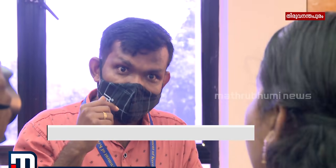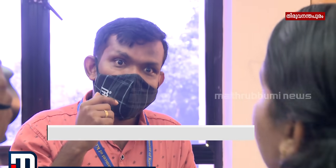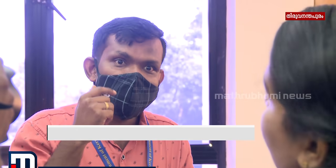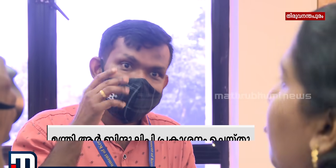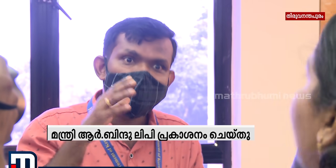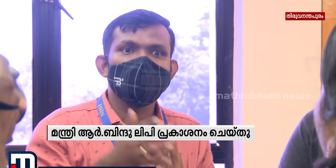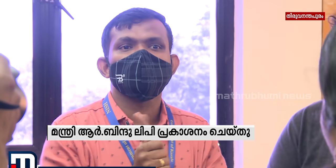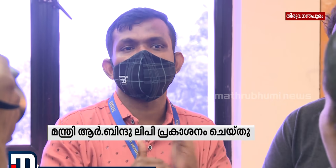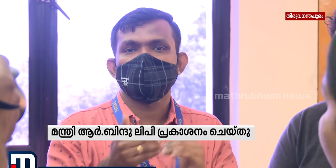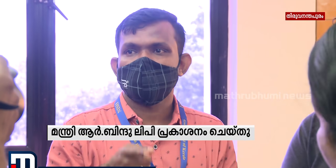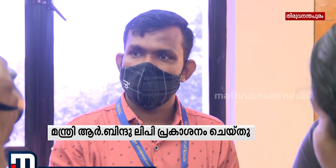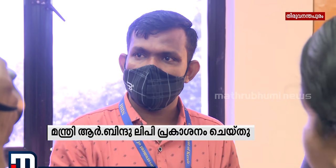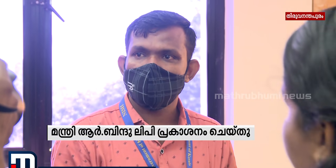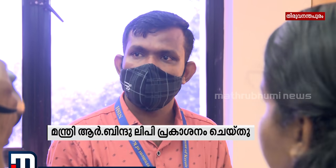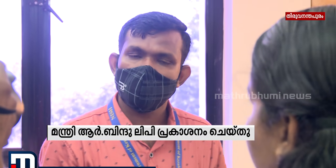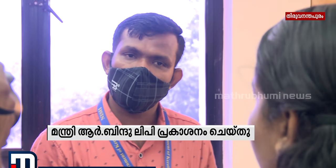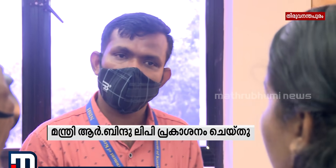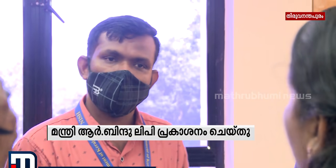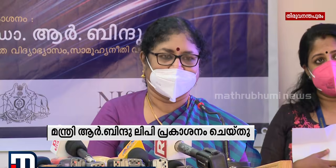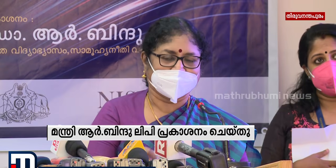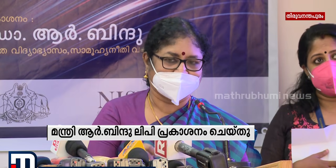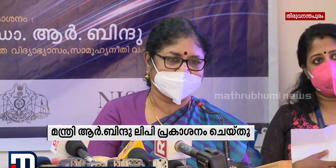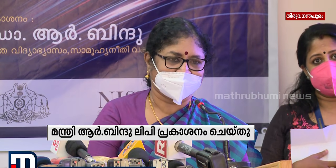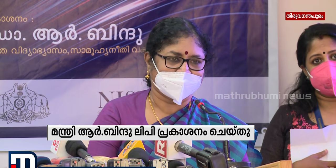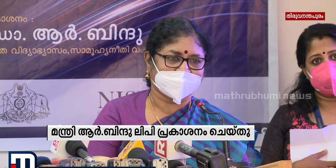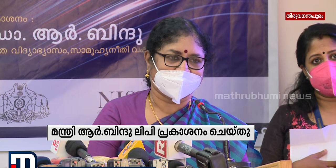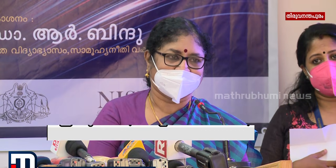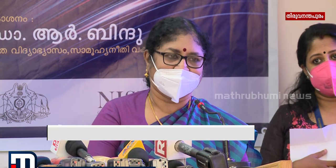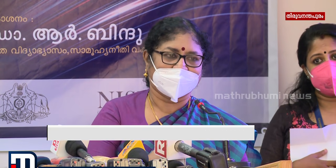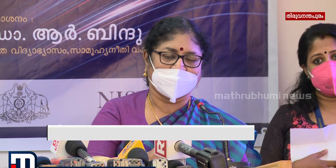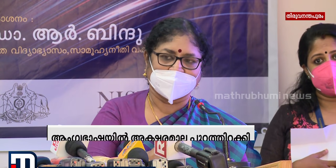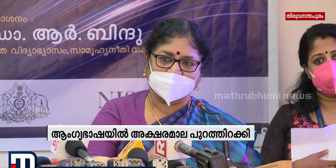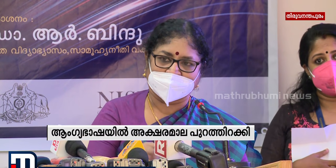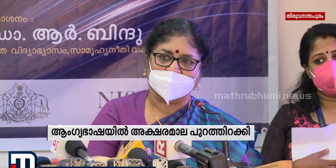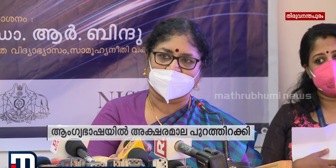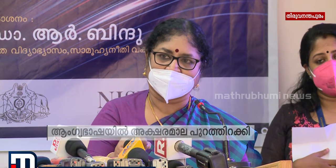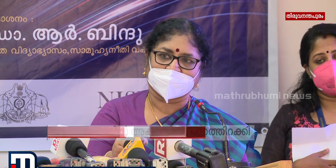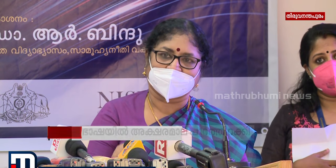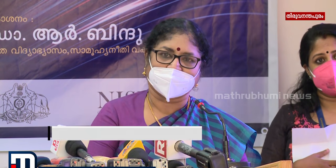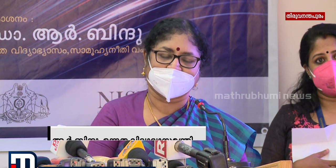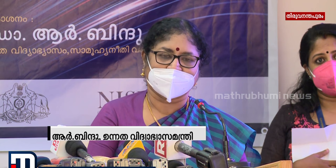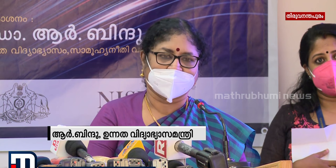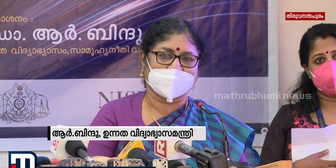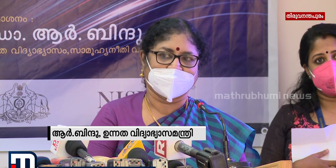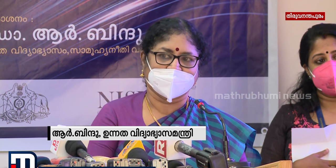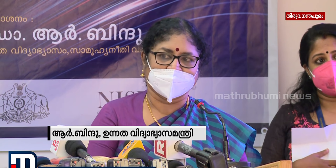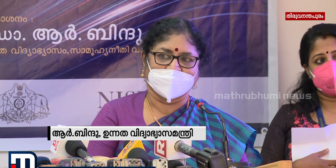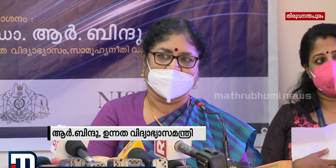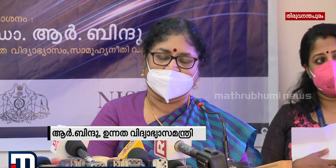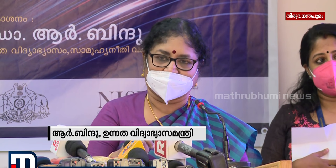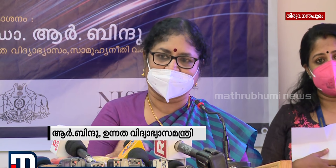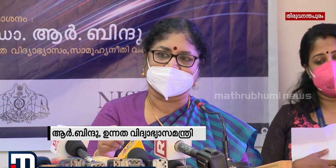എഴുതി കാണിച്ചിരുന്ന രീതി ആശയക്കുഴപ്പങ്ങൾക്ക് വഴിവെച്ചിരുന്നു. മനുഷ്യ ജീവിതത്തിന്റെ എല്ലാ വ്യവഹാര